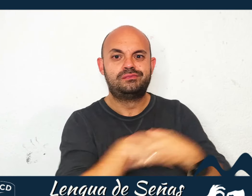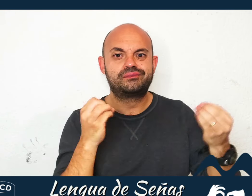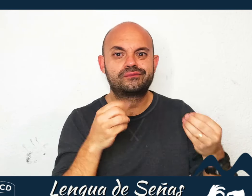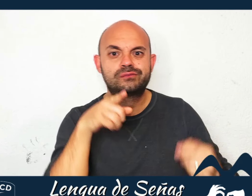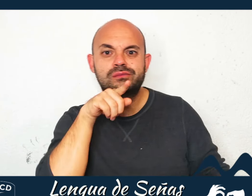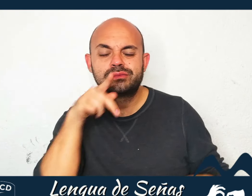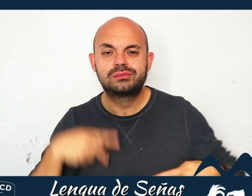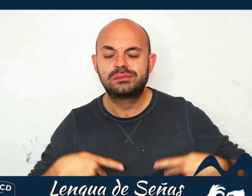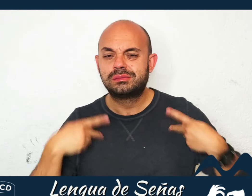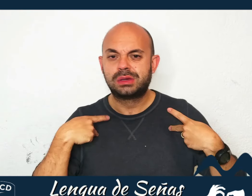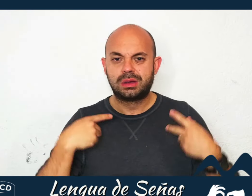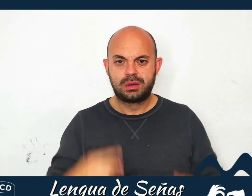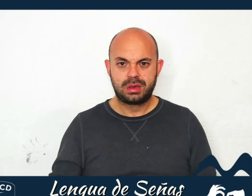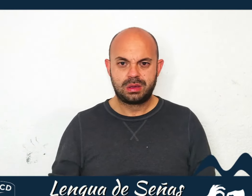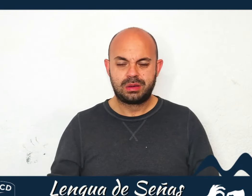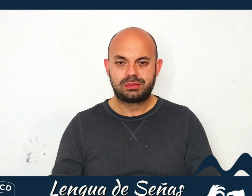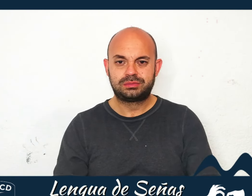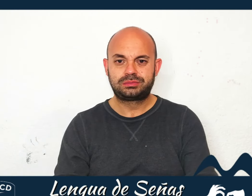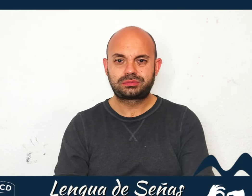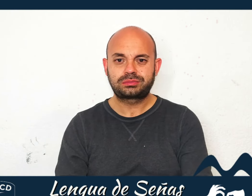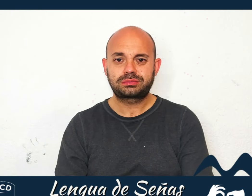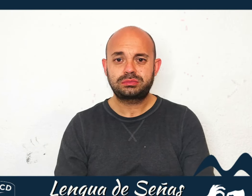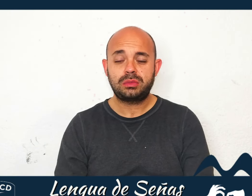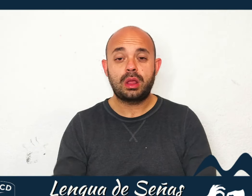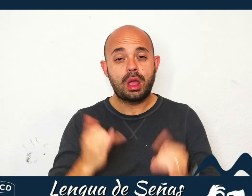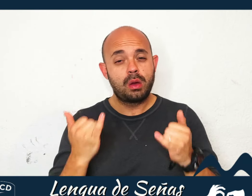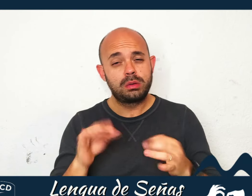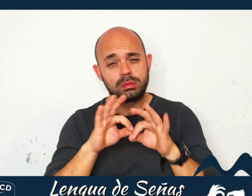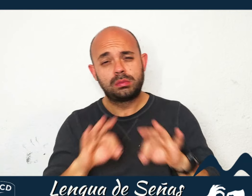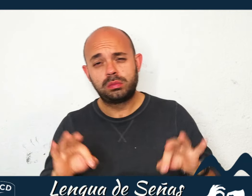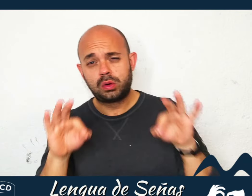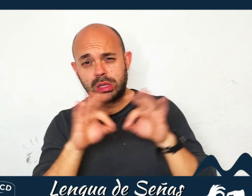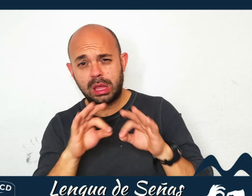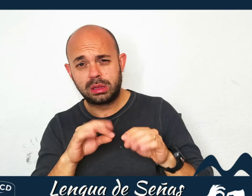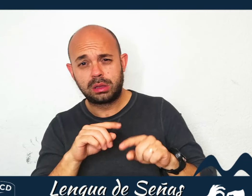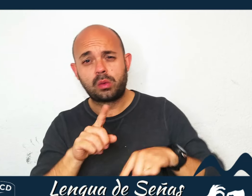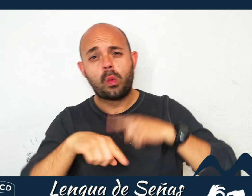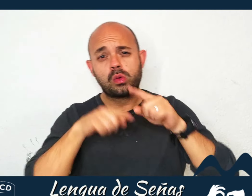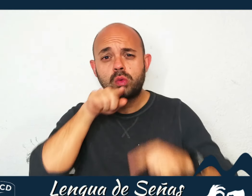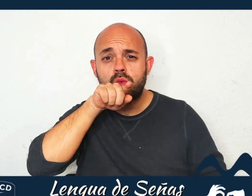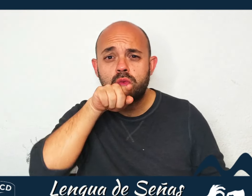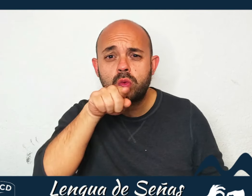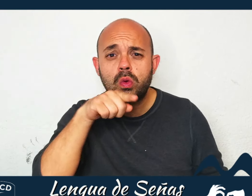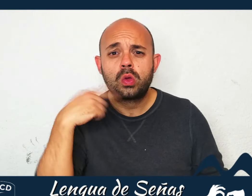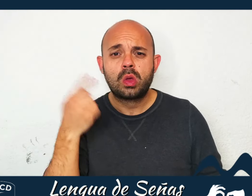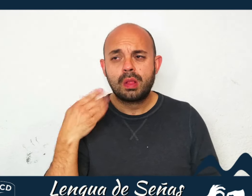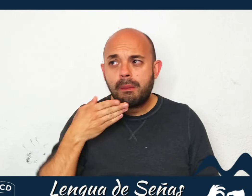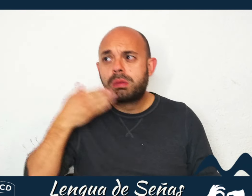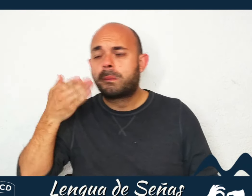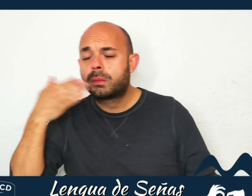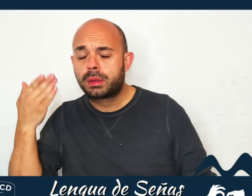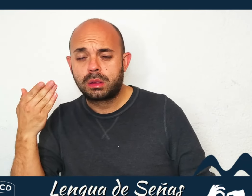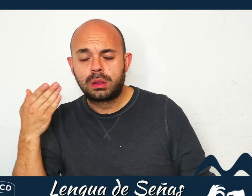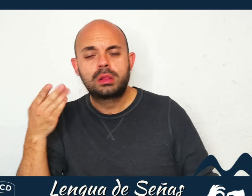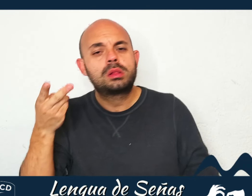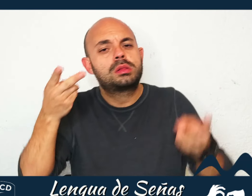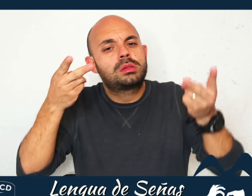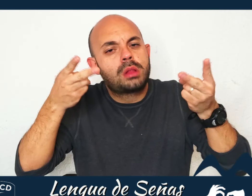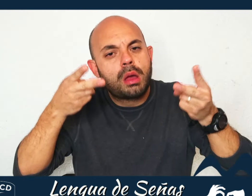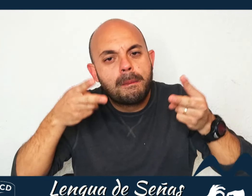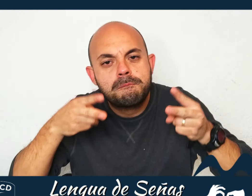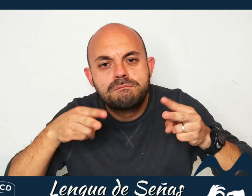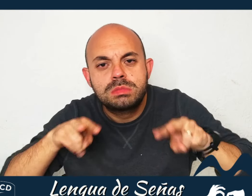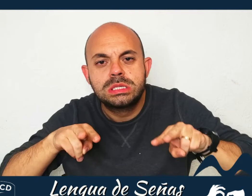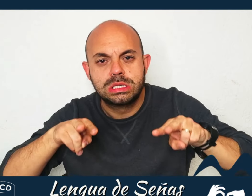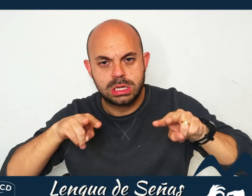esas oportunidades que el Señor nos puede dar. Que nuestras palabras, nuestros sueños, lo